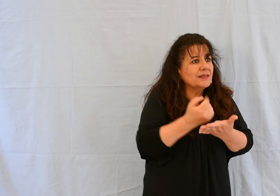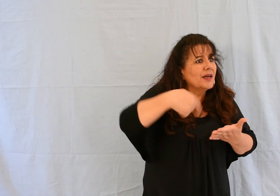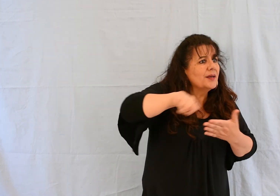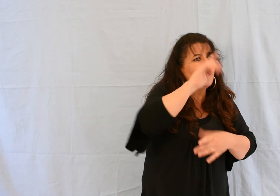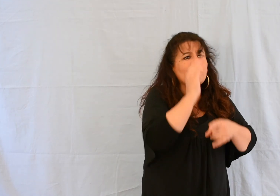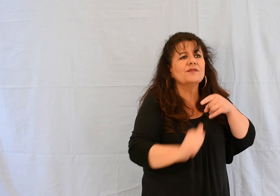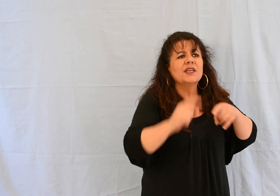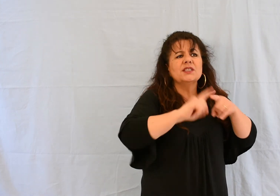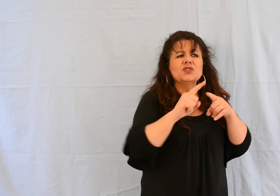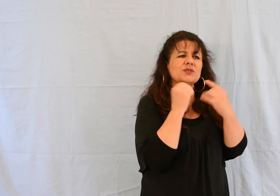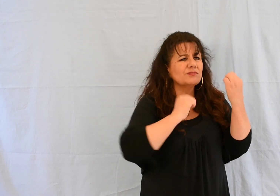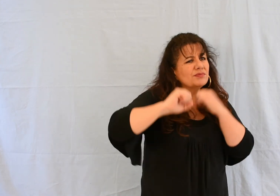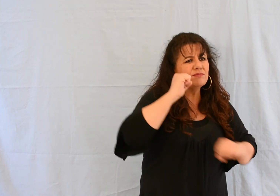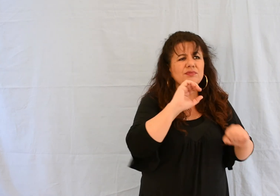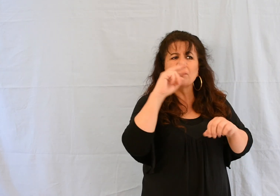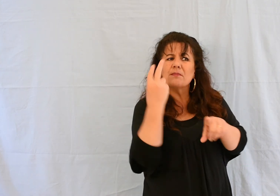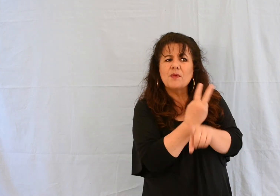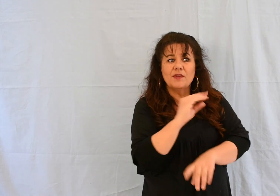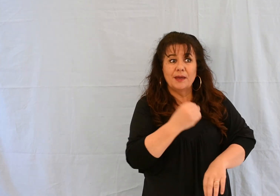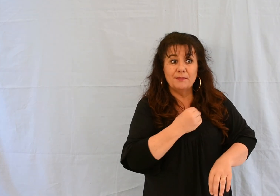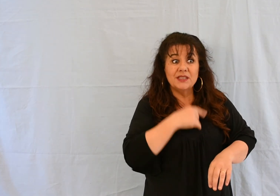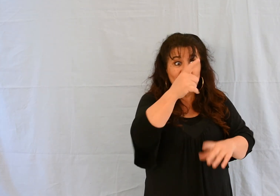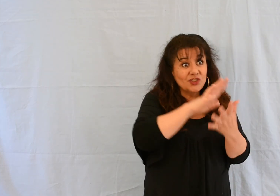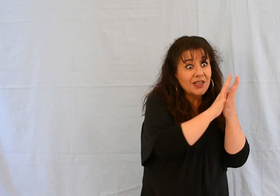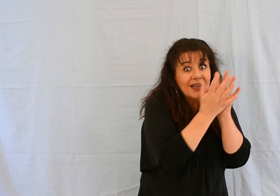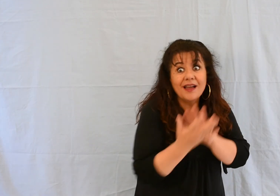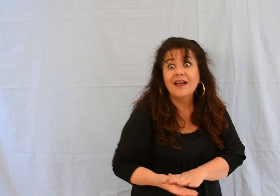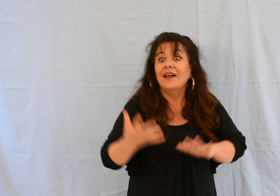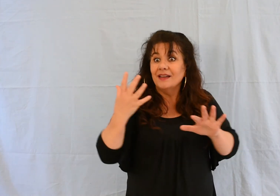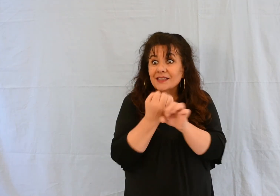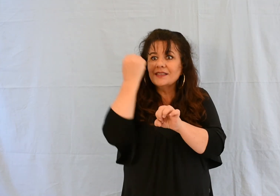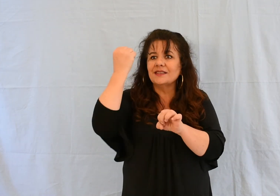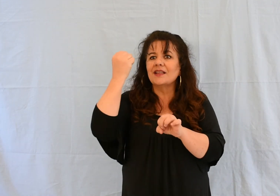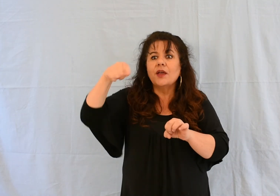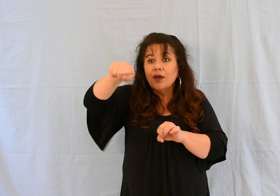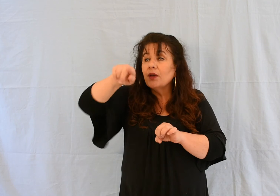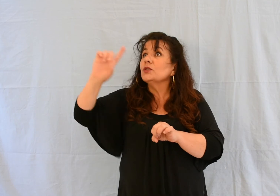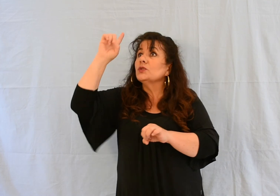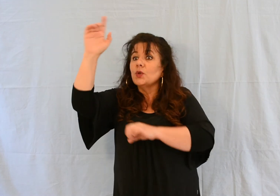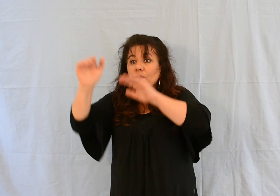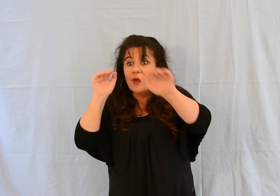Ceux qui sont appelés peuvent recevoir l'héritage éternel, jadis promis.